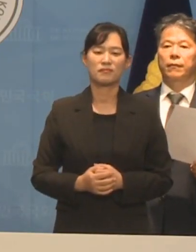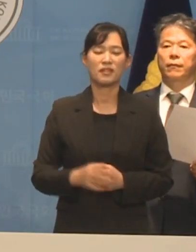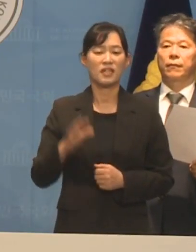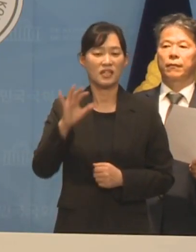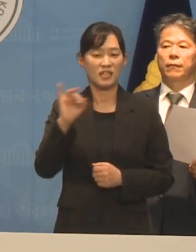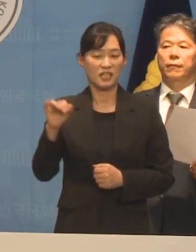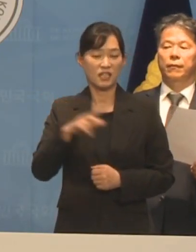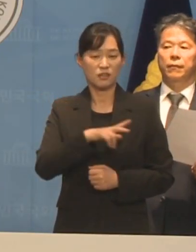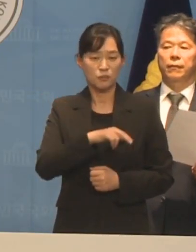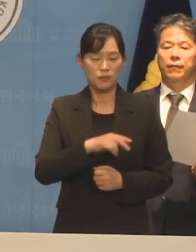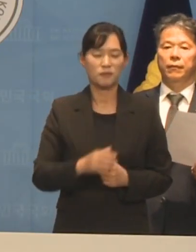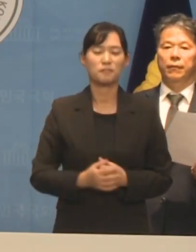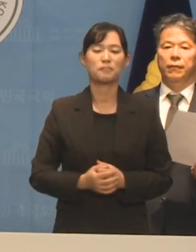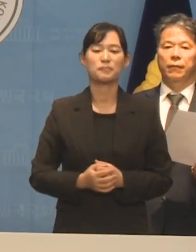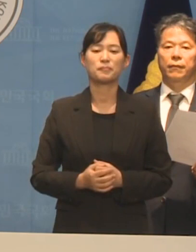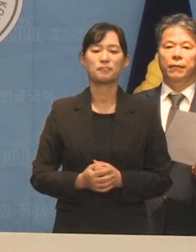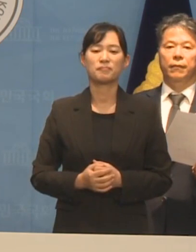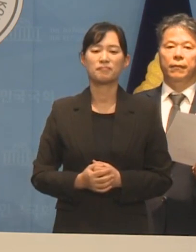이수진 의원님,